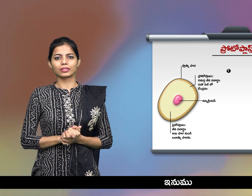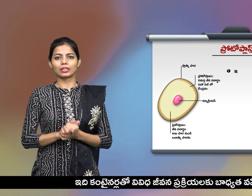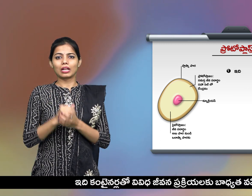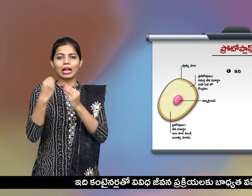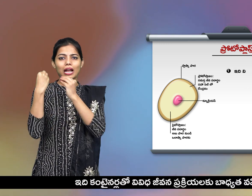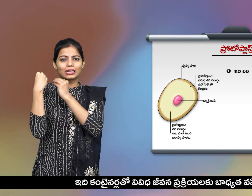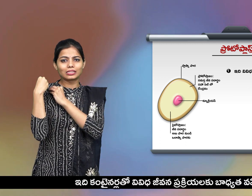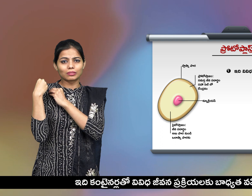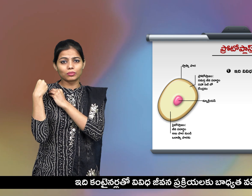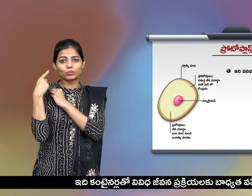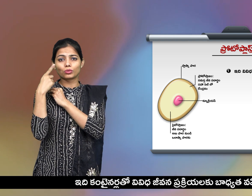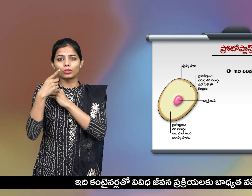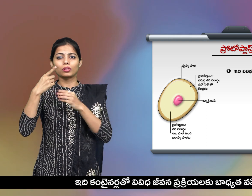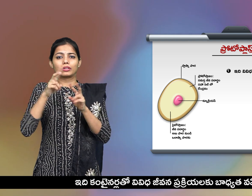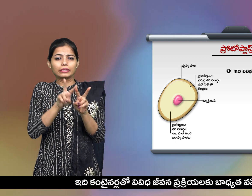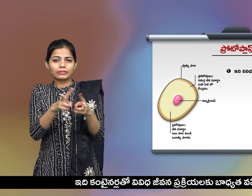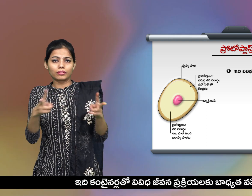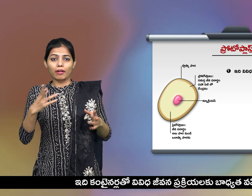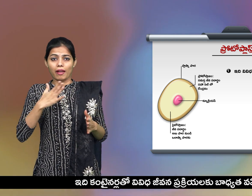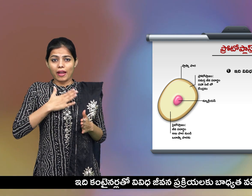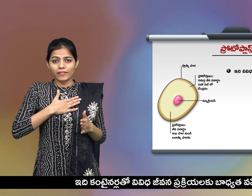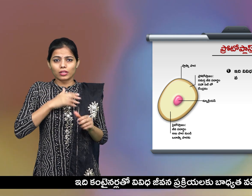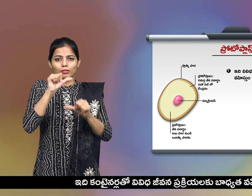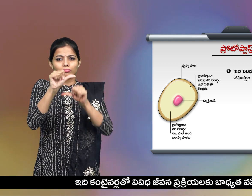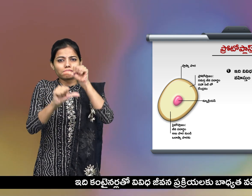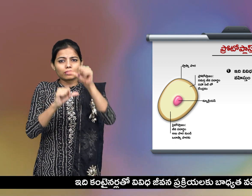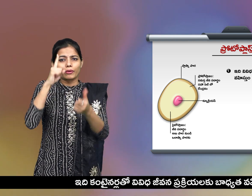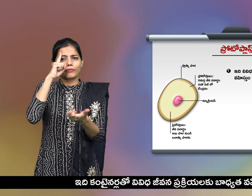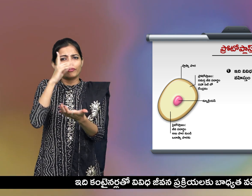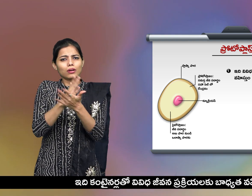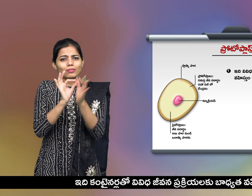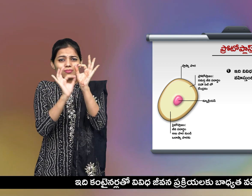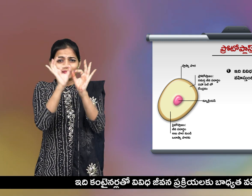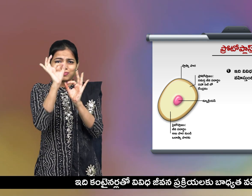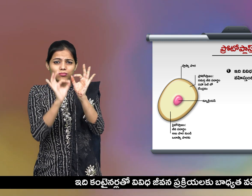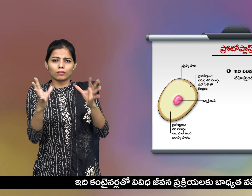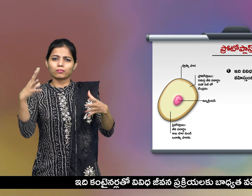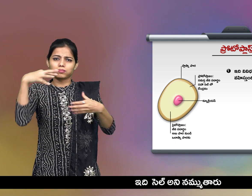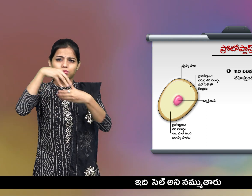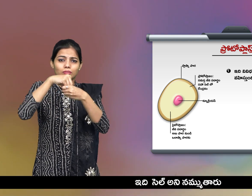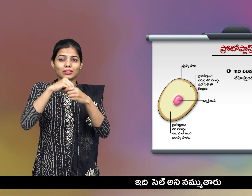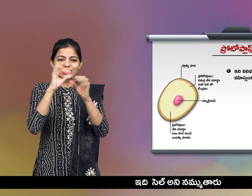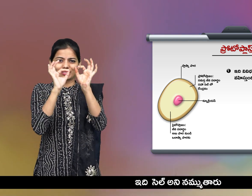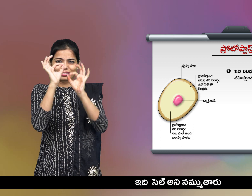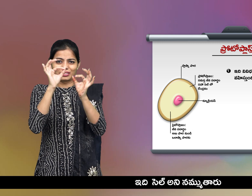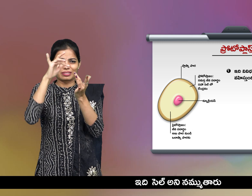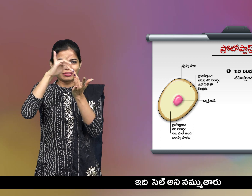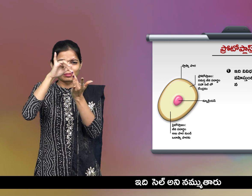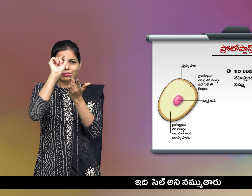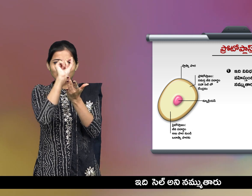ఇది కంటైనర్లతో వివిధ జీవన ప్రక్రియలకు బాధ్యత వహిస్తుంది. ఇది సెల్ అని